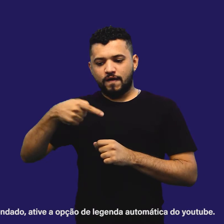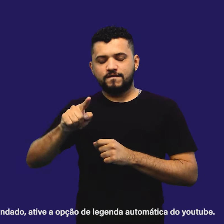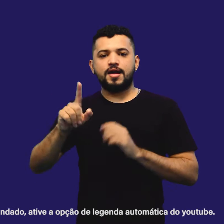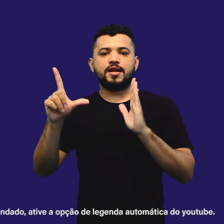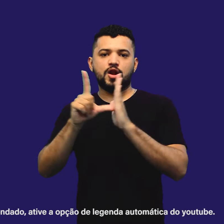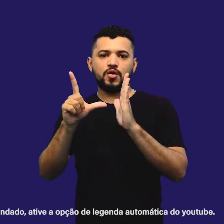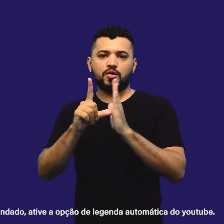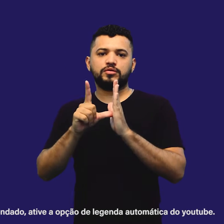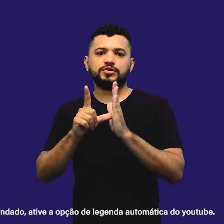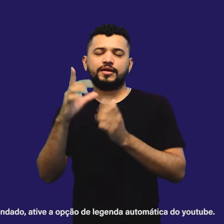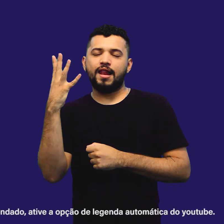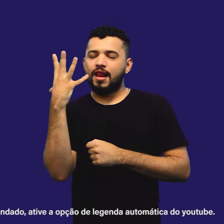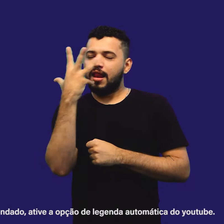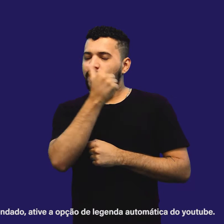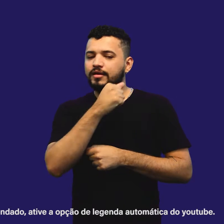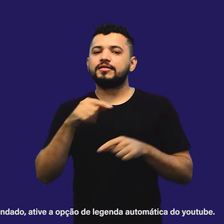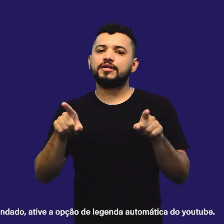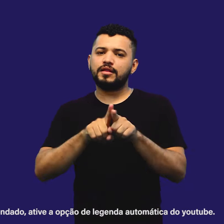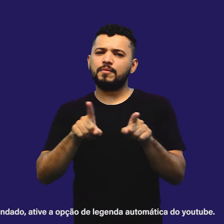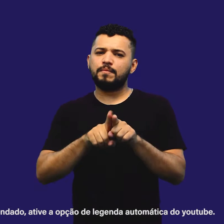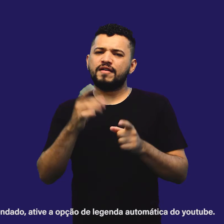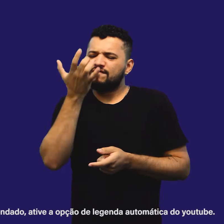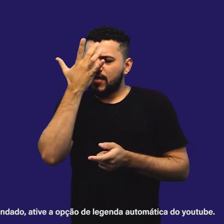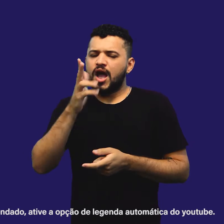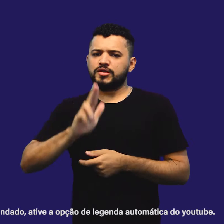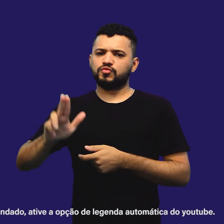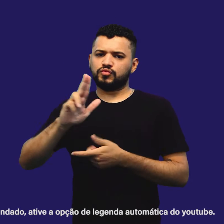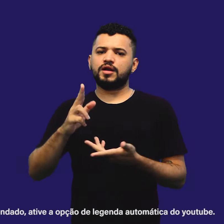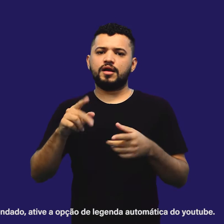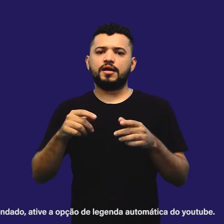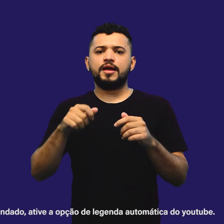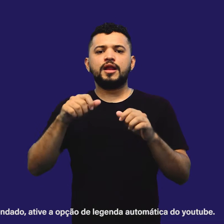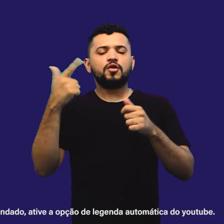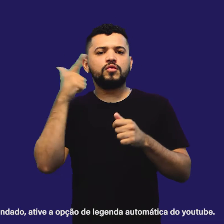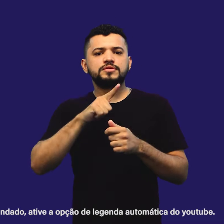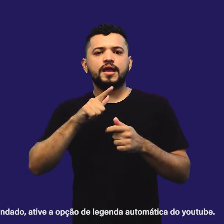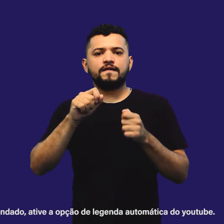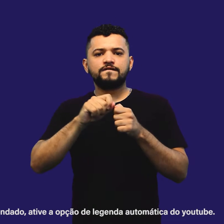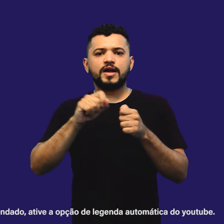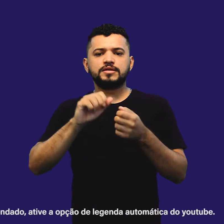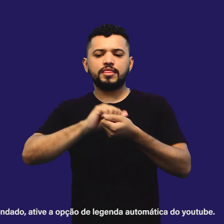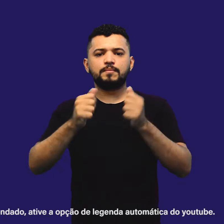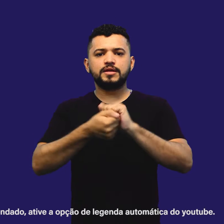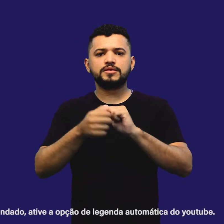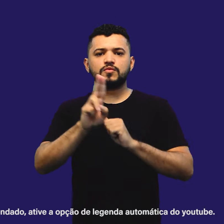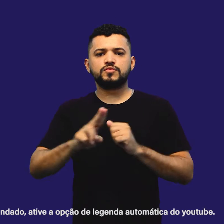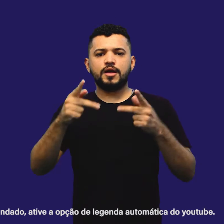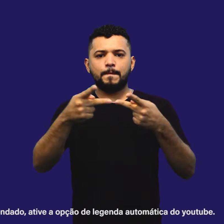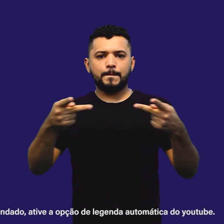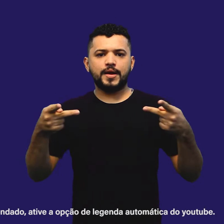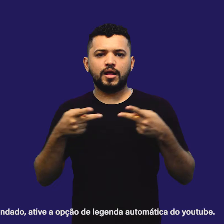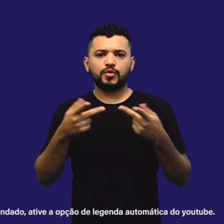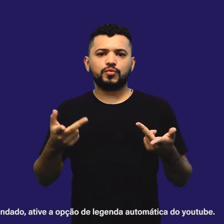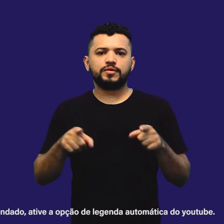e entregar, que além de linda, é super prática. Vira um pratinho ali na hora. E se a pessoa quiser pegar para levar